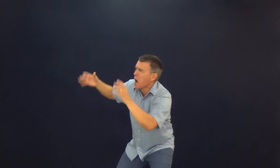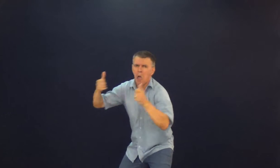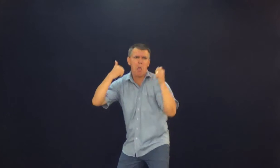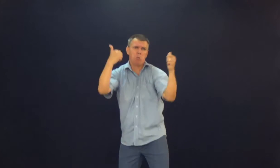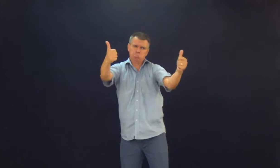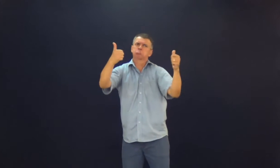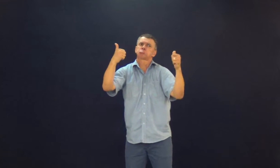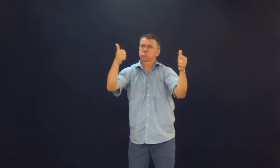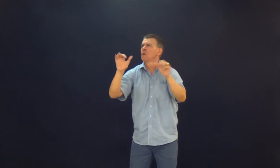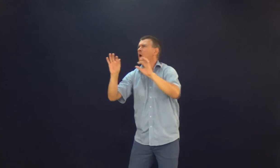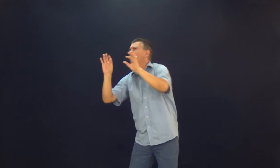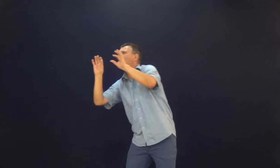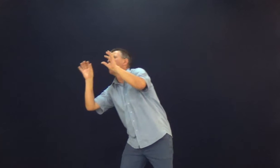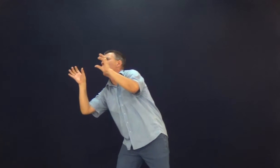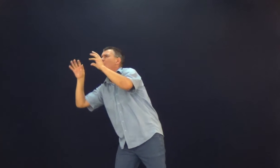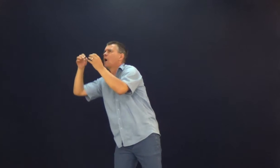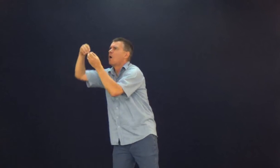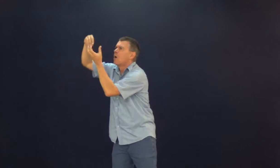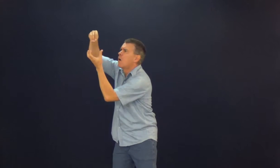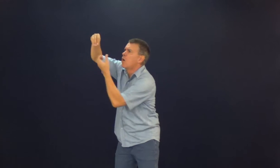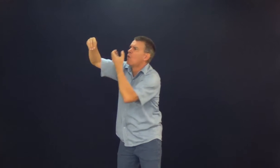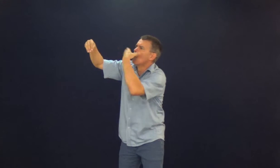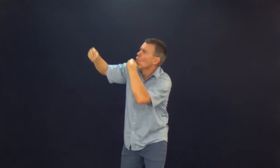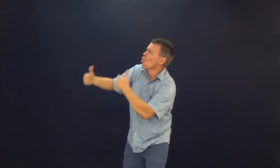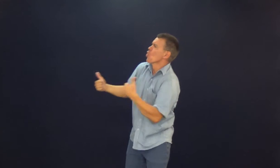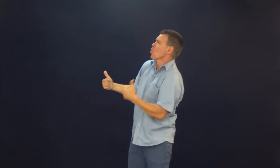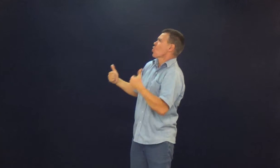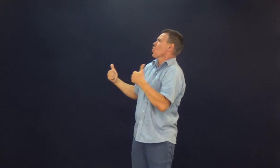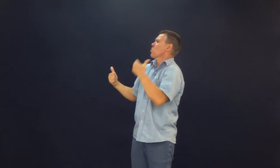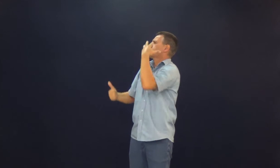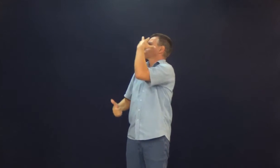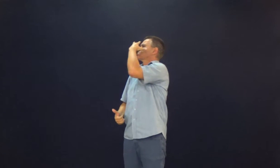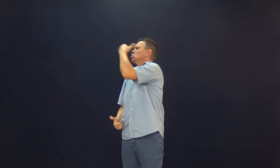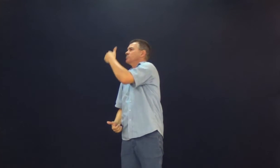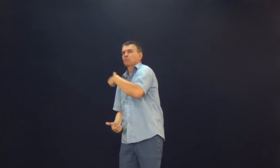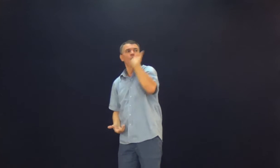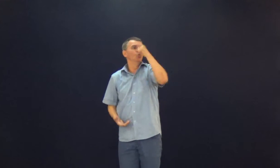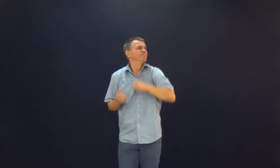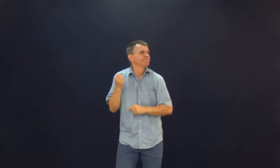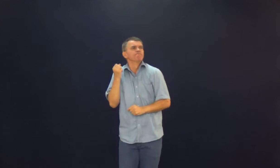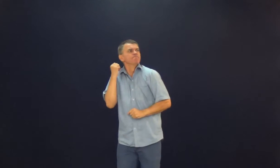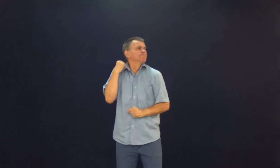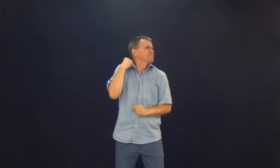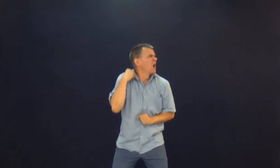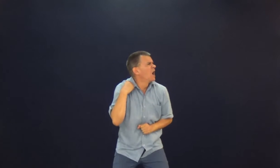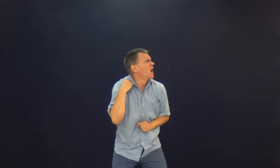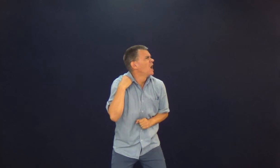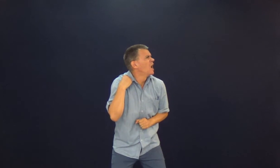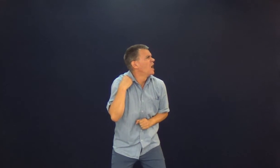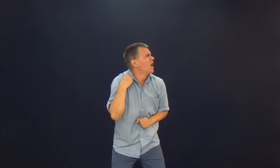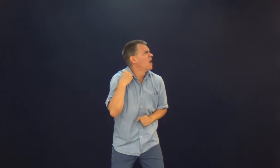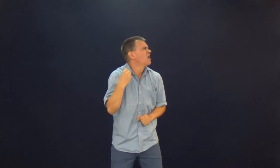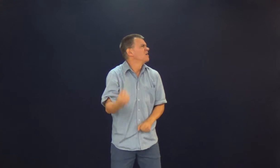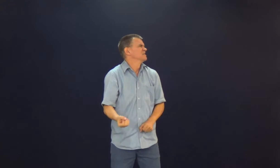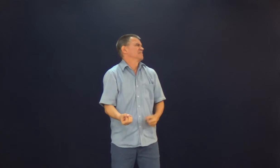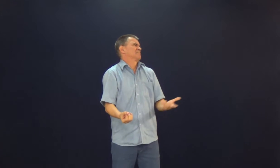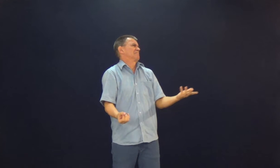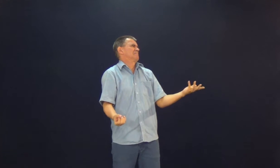passado com a árvore frondosa árvore bonita é ver que ela está dando frutos também vai atrás de outras árvores